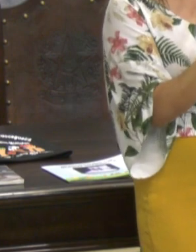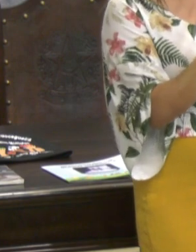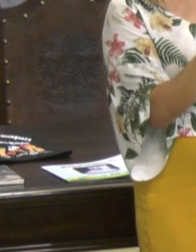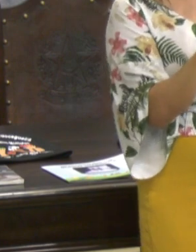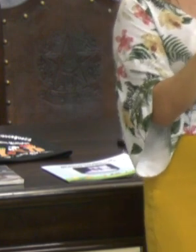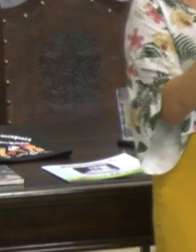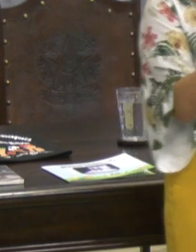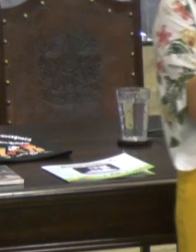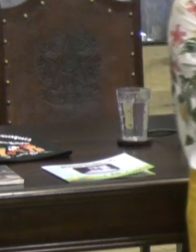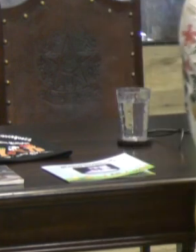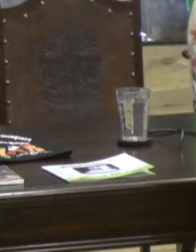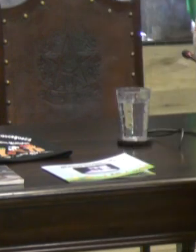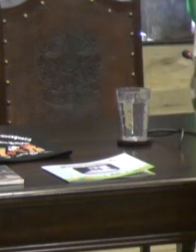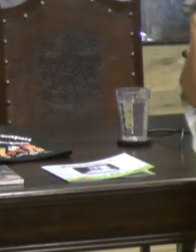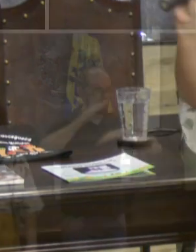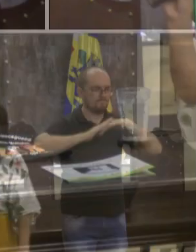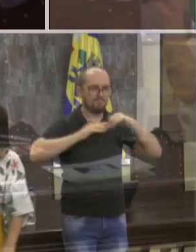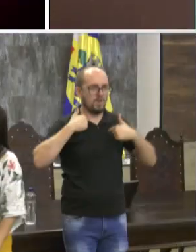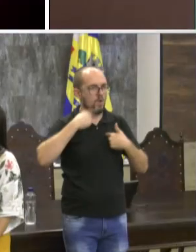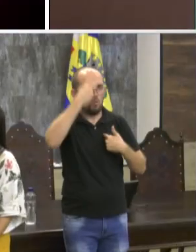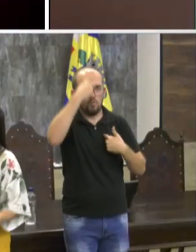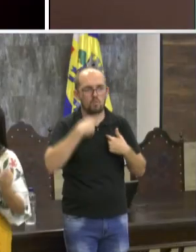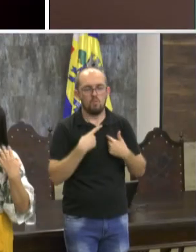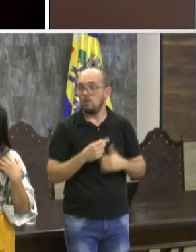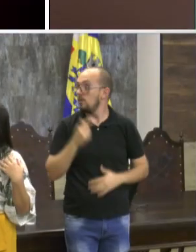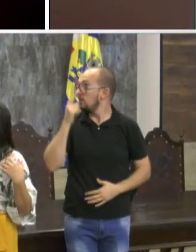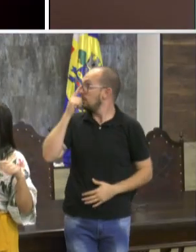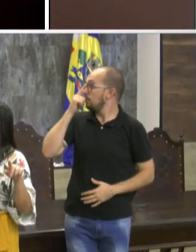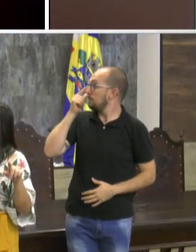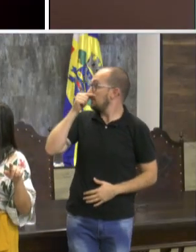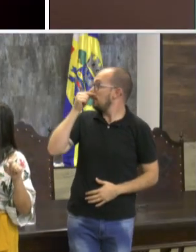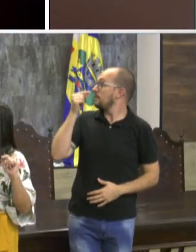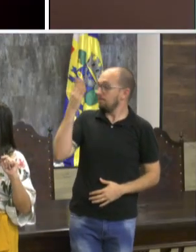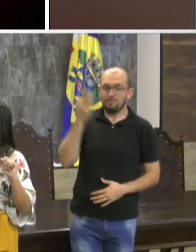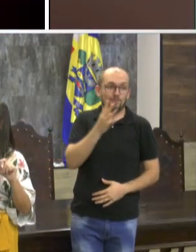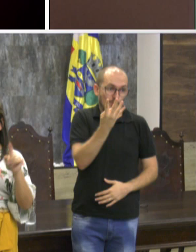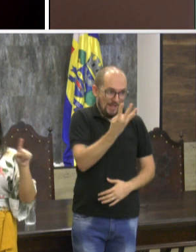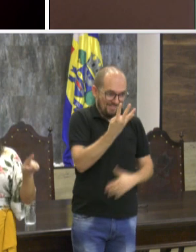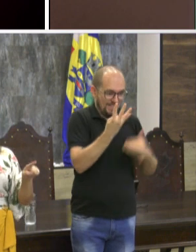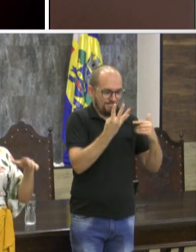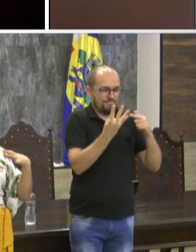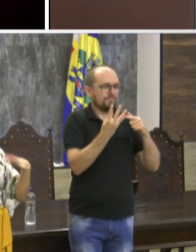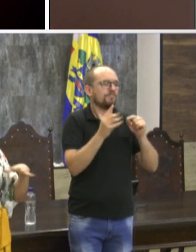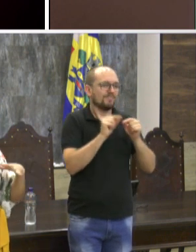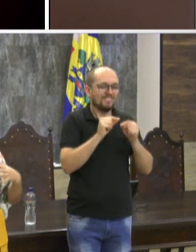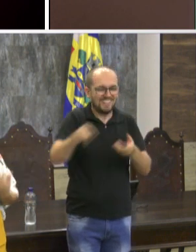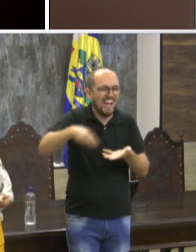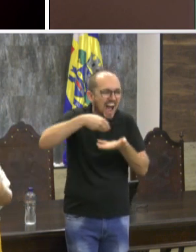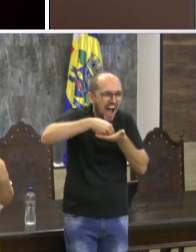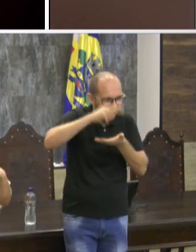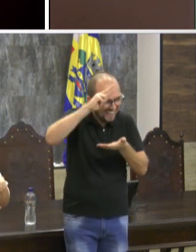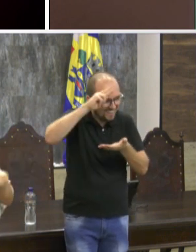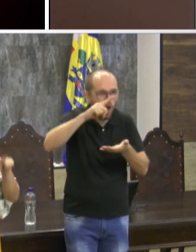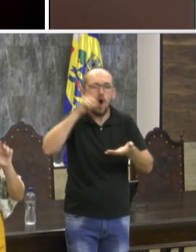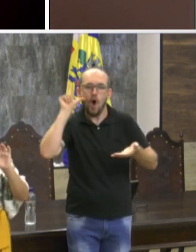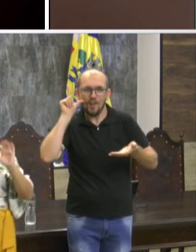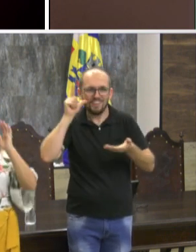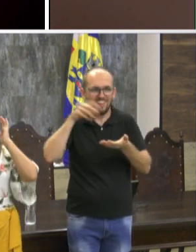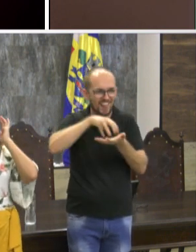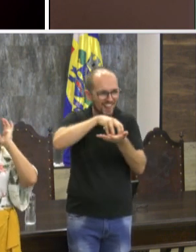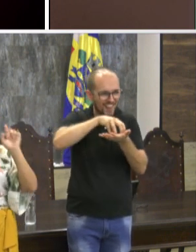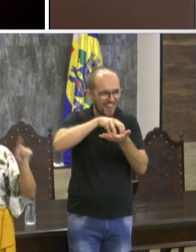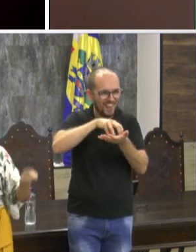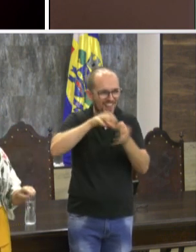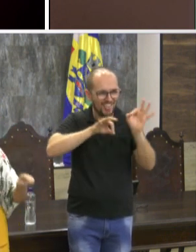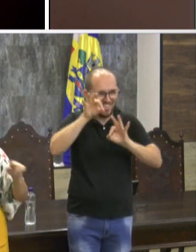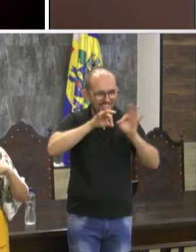tudo ali na escola, tá? Então, na quarta-feira, a gente faz, além dele degustar essa receita, ele vai na cozinha, sabe